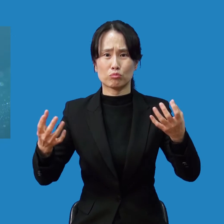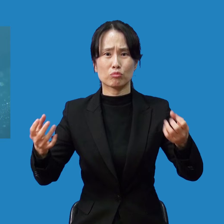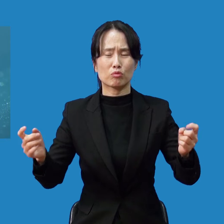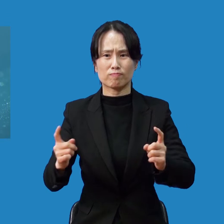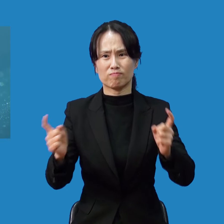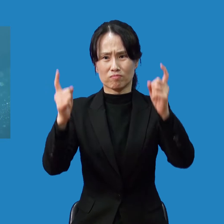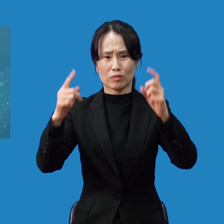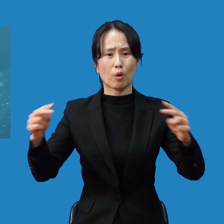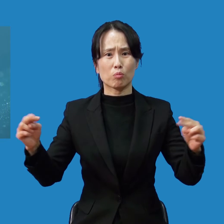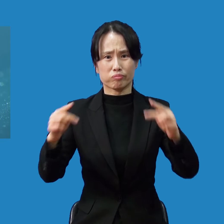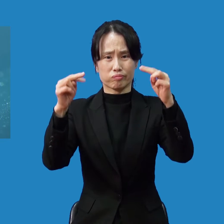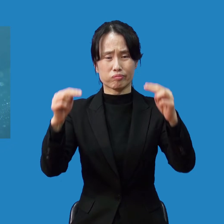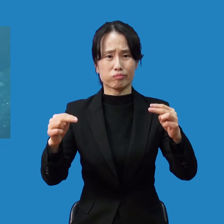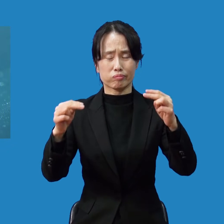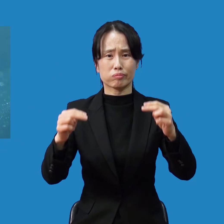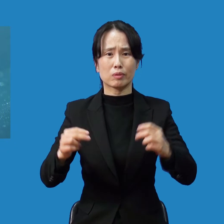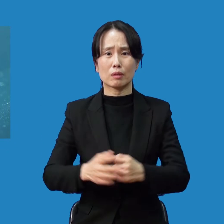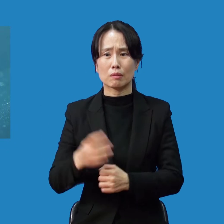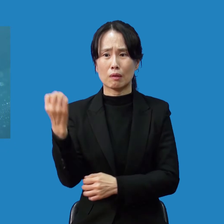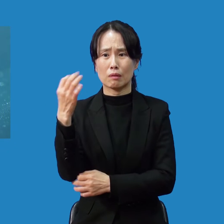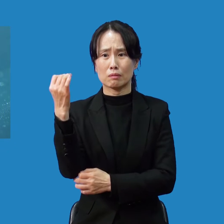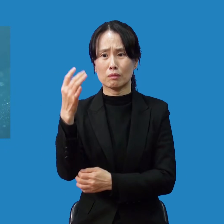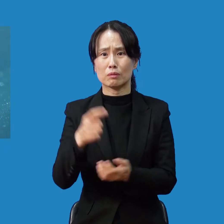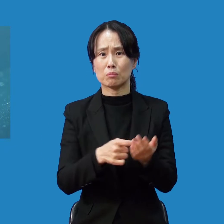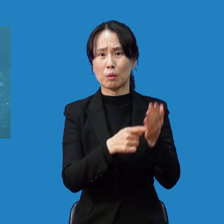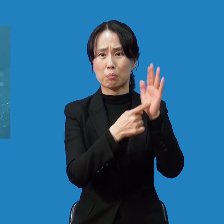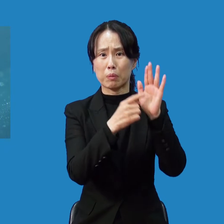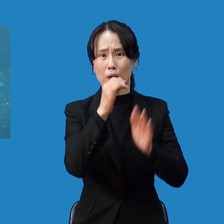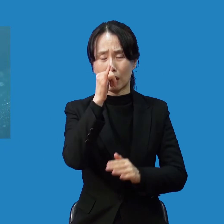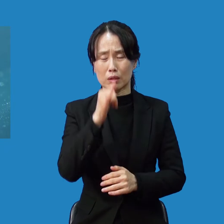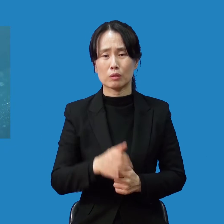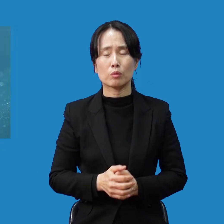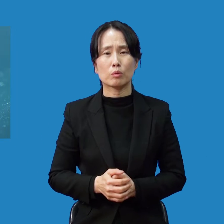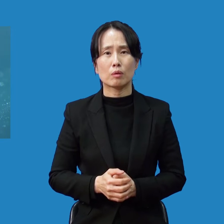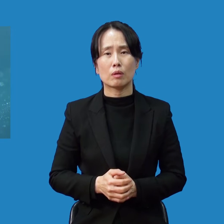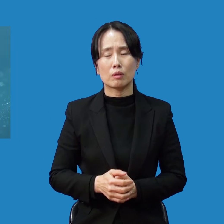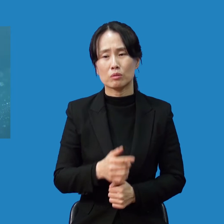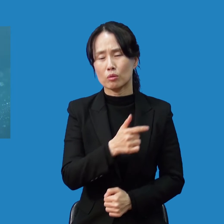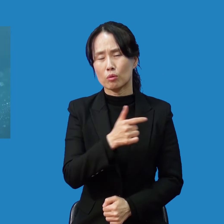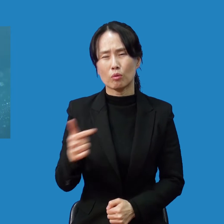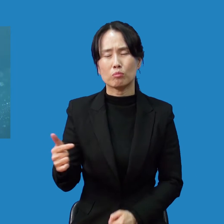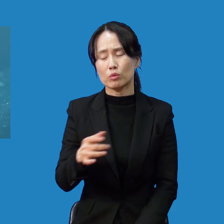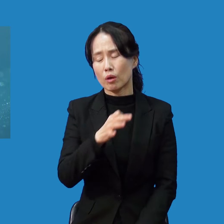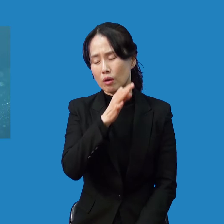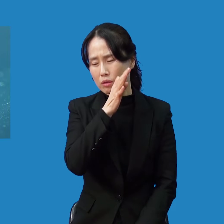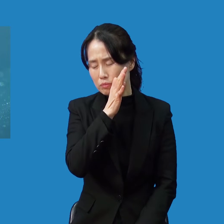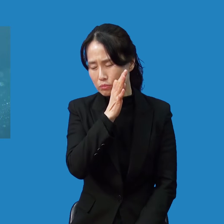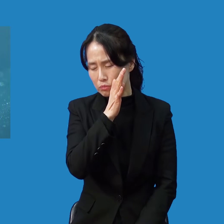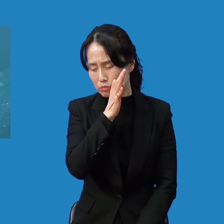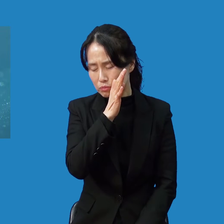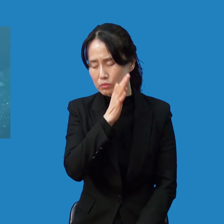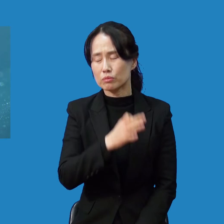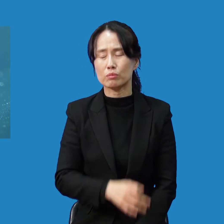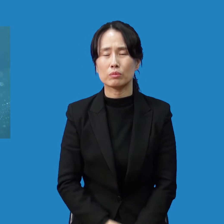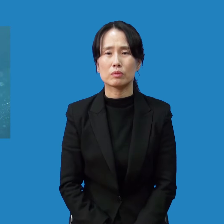분열하고 불신자들이 손가락질하고 하는 것은 얼마나 우리가 참 부끄럽고 창피한 일입니까?